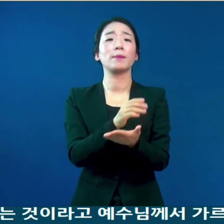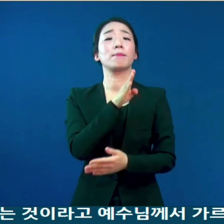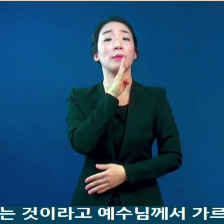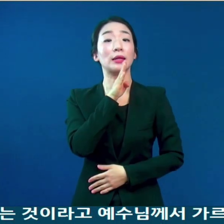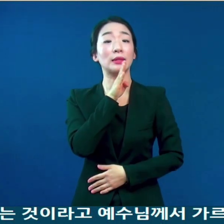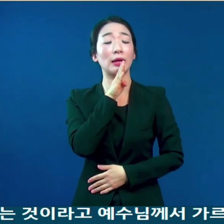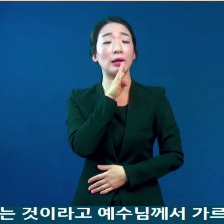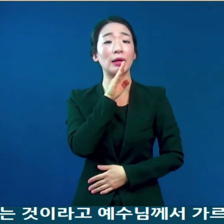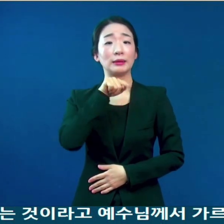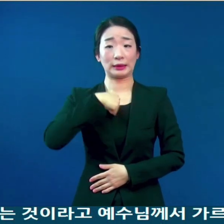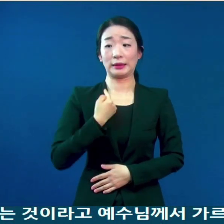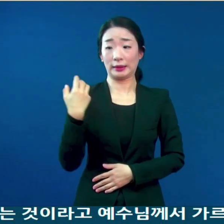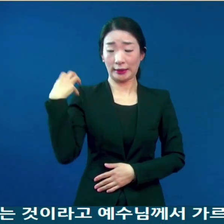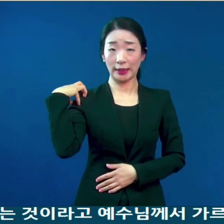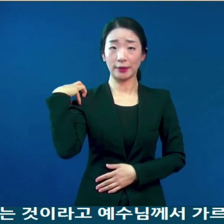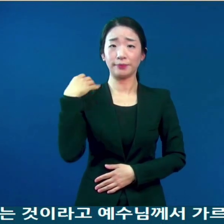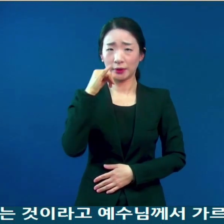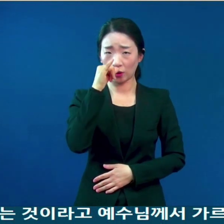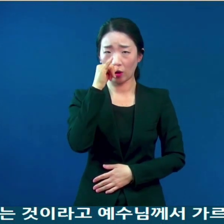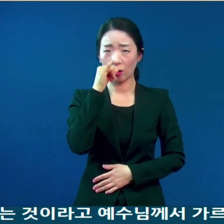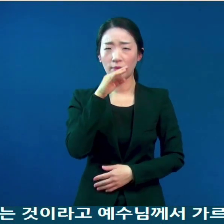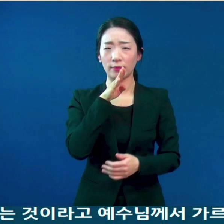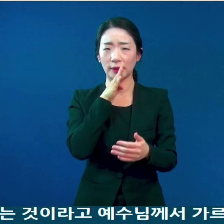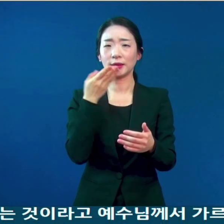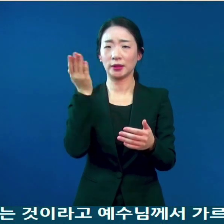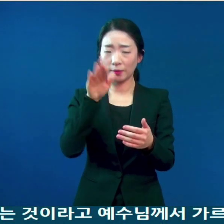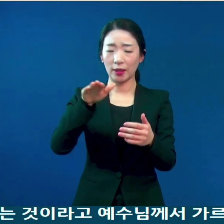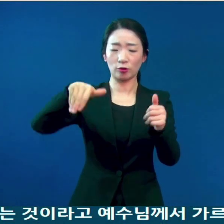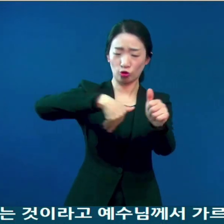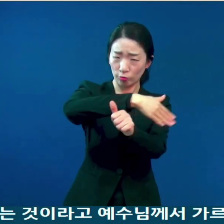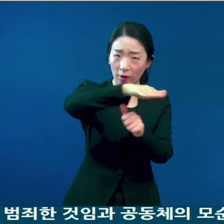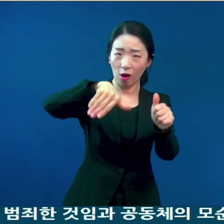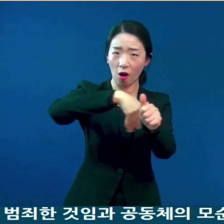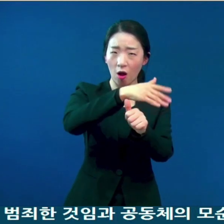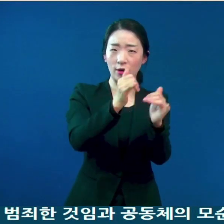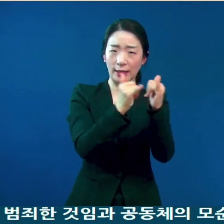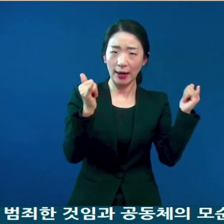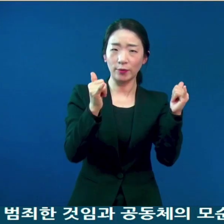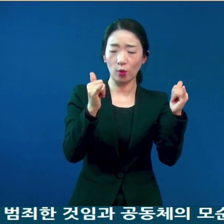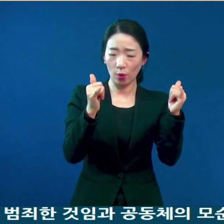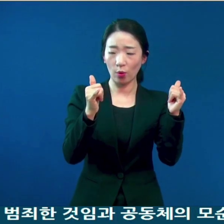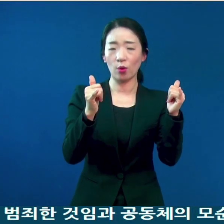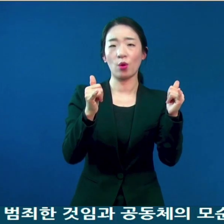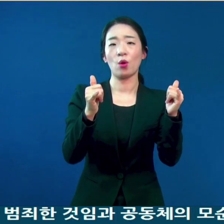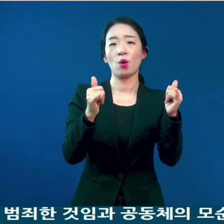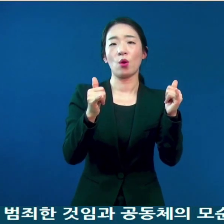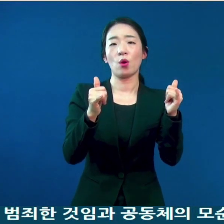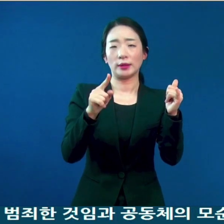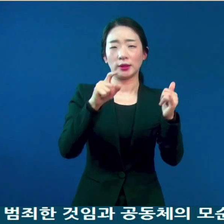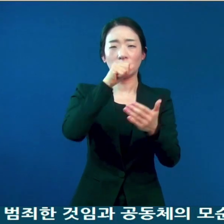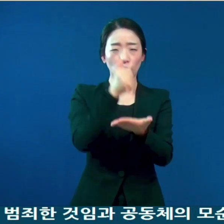책임이지만 동시에 그 사람 주변에 있는 사람들도 그 책임의 일부를